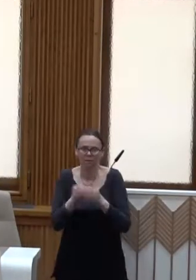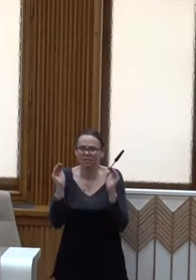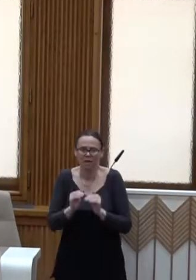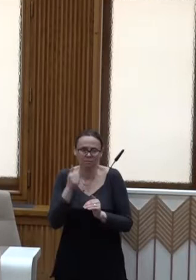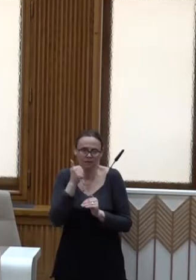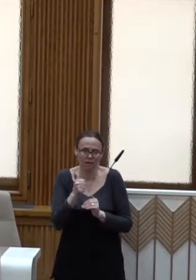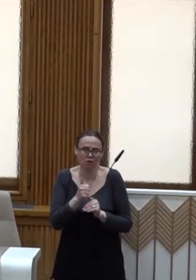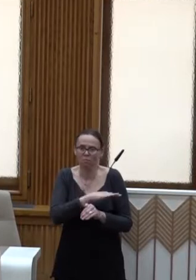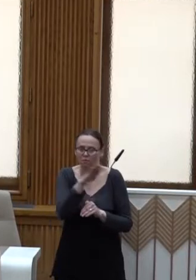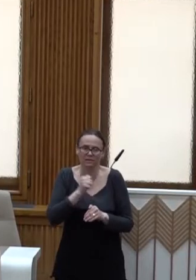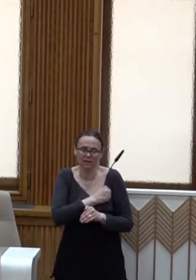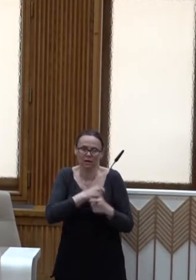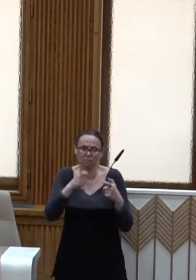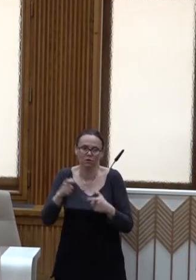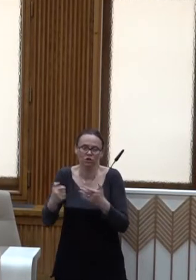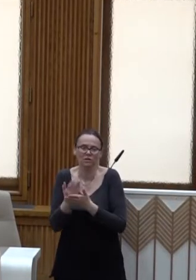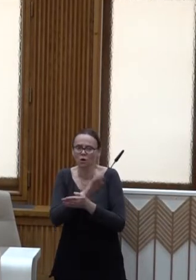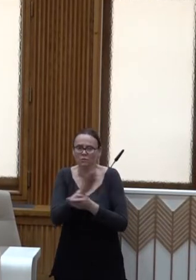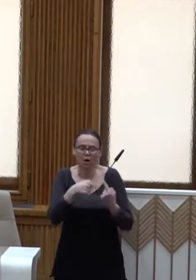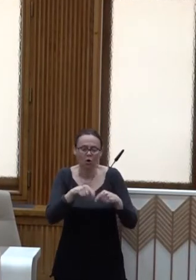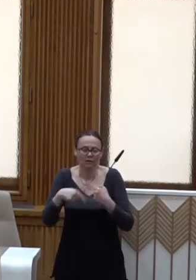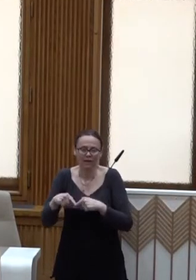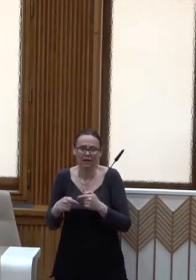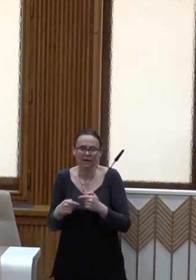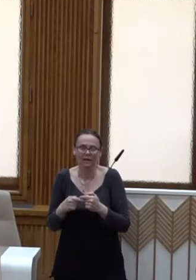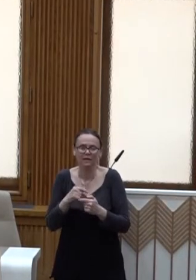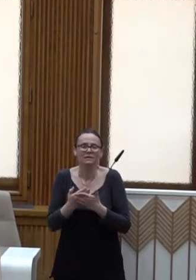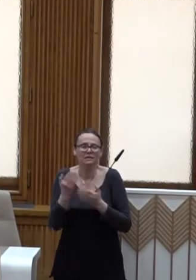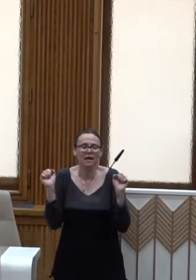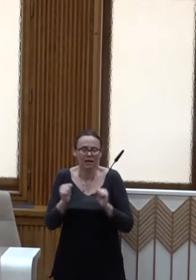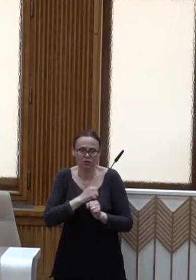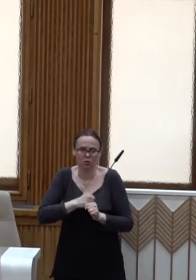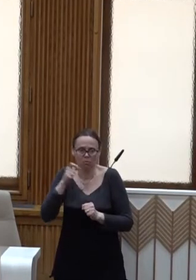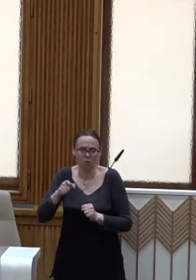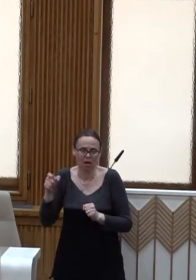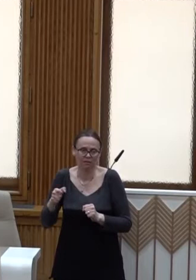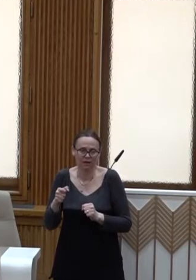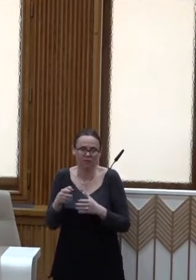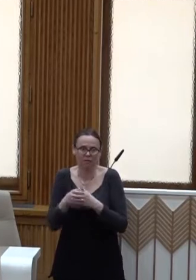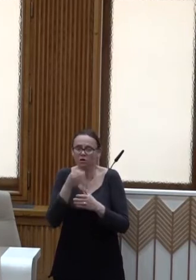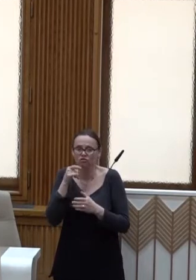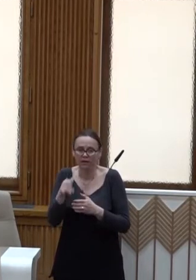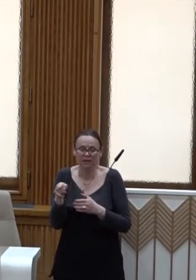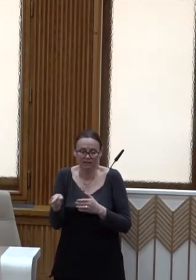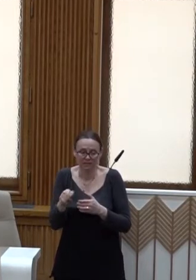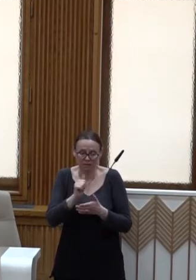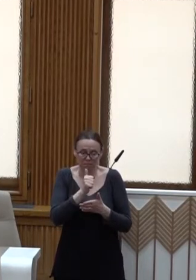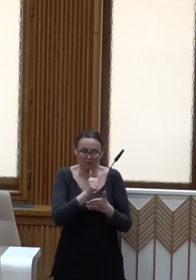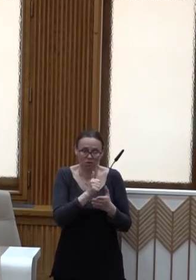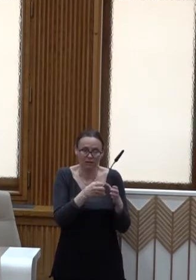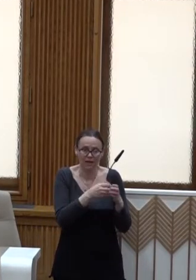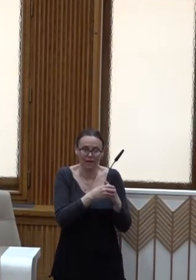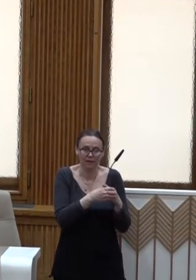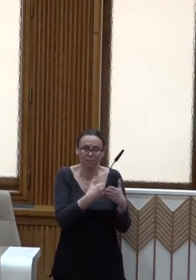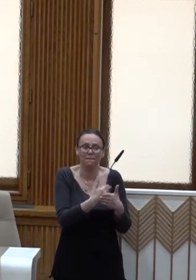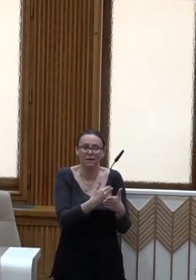vseh bolnišnicah za vse oddelke z resno bolnimi pacijenti, ker če gre primarna ekipa v karanteno, ne, kdo